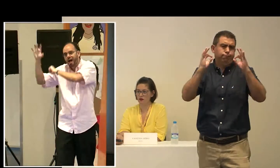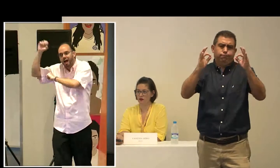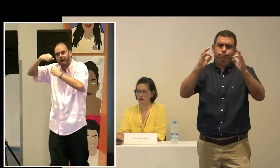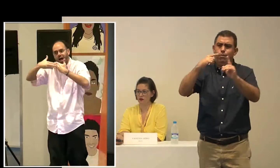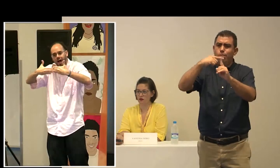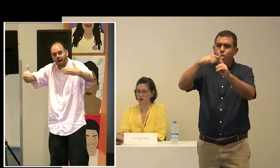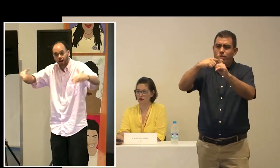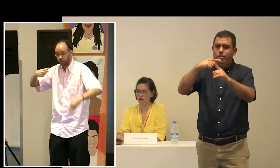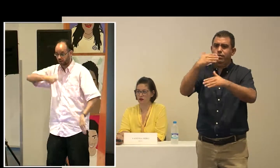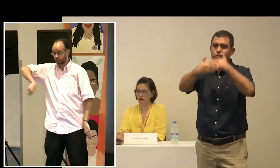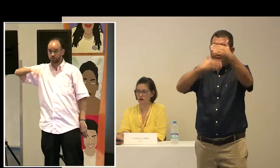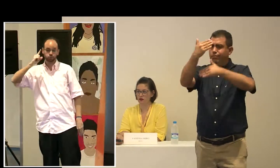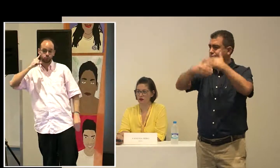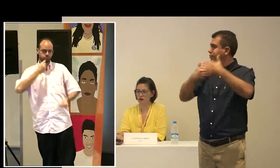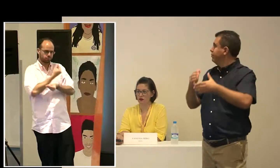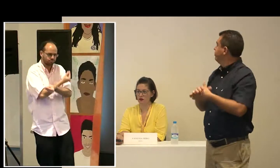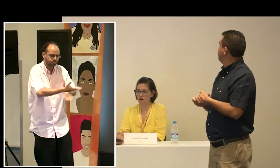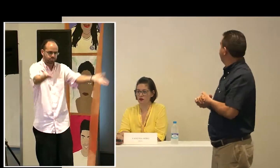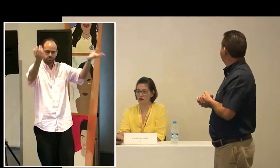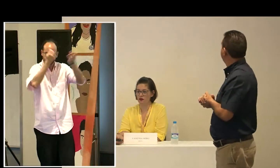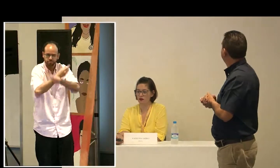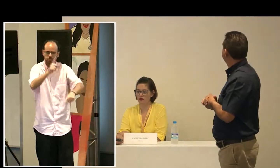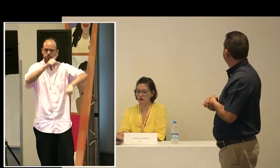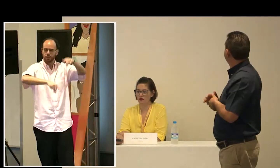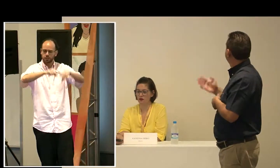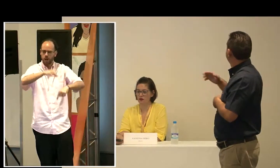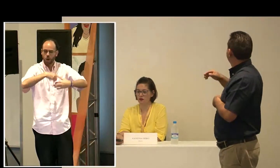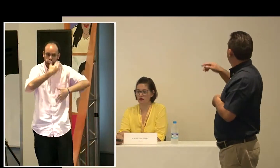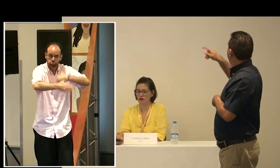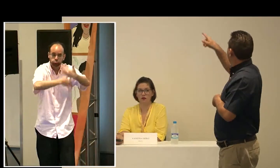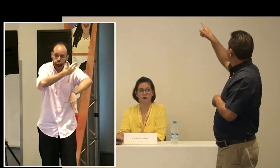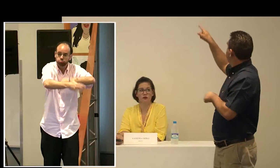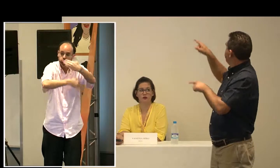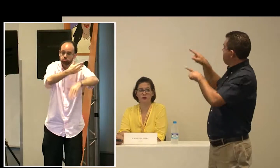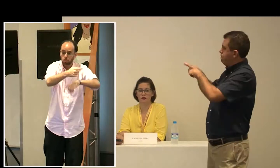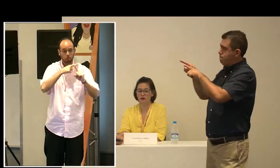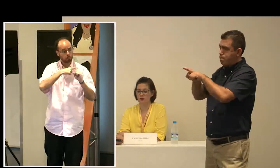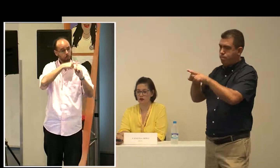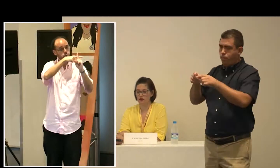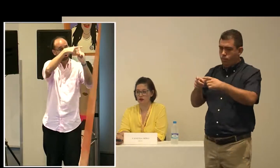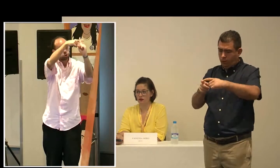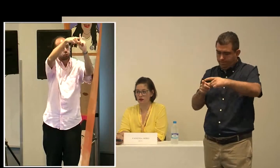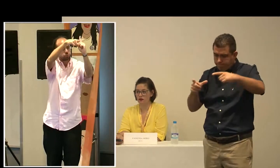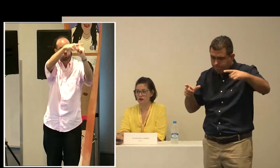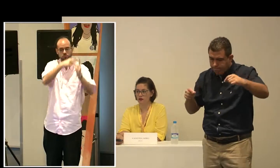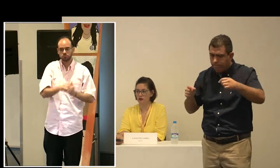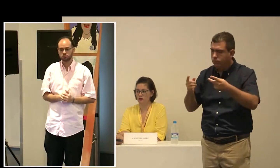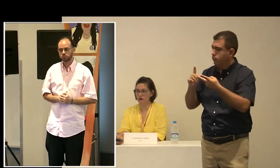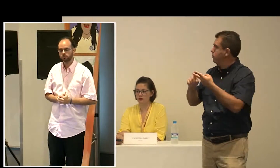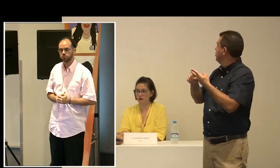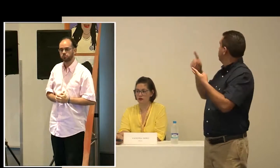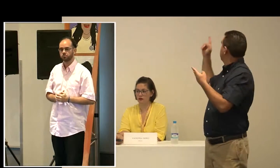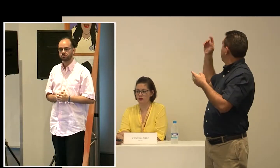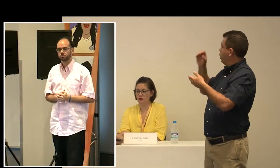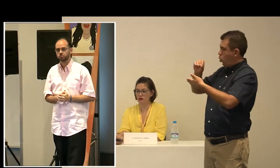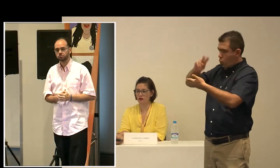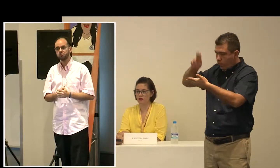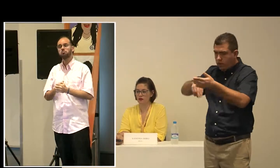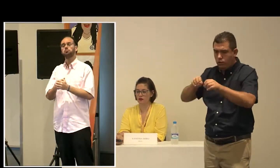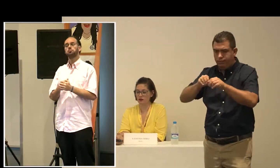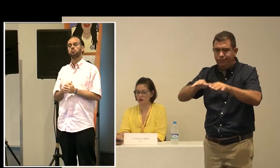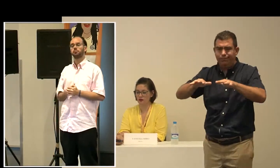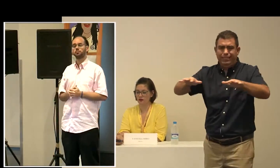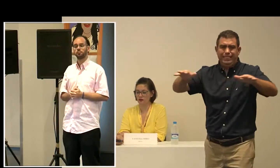essa luta. Os ouvintes devem aprender para que essas barreiras sejam vencidas. Por isso nós criamos esse material, continuando produzidos, continuamos